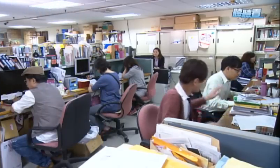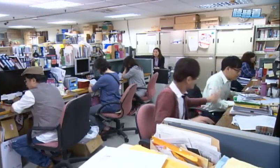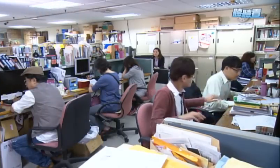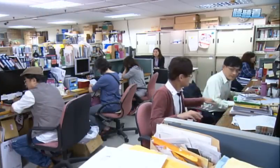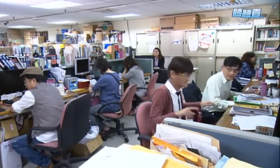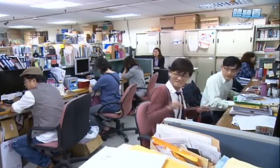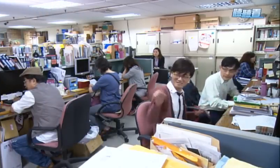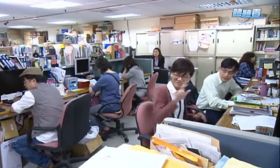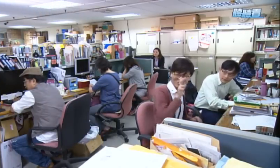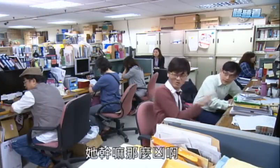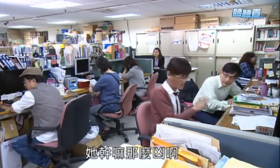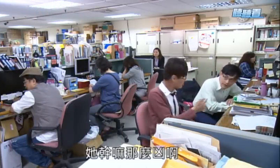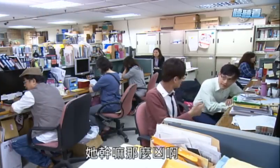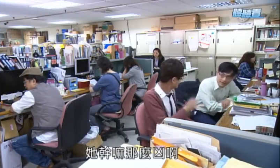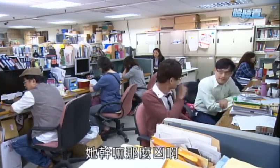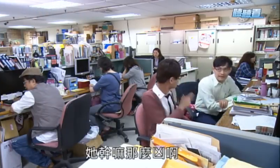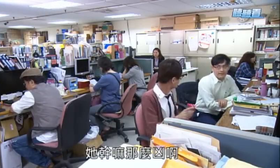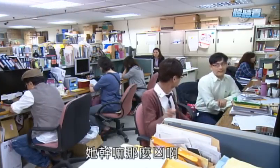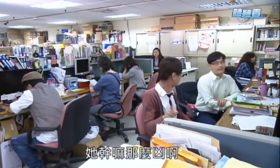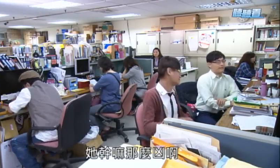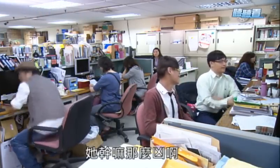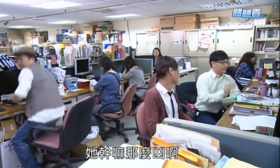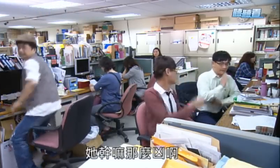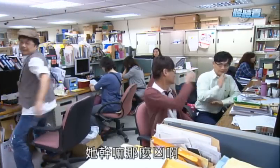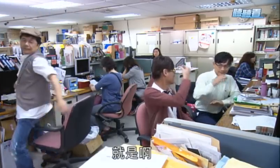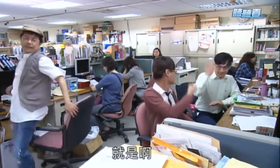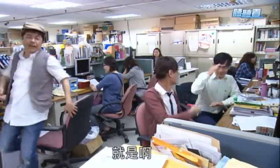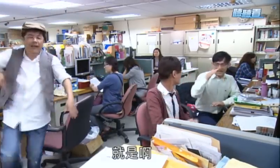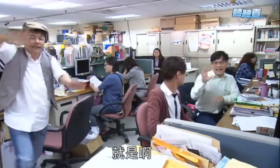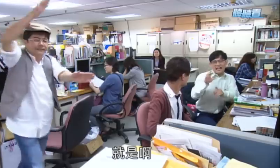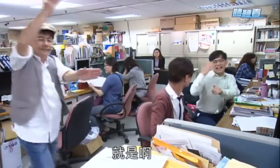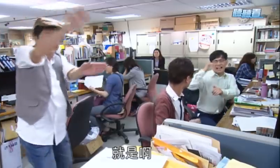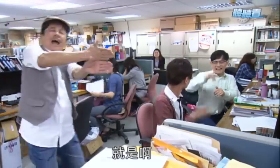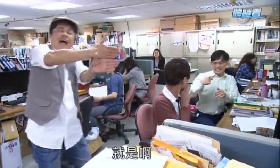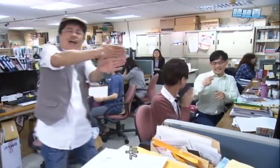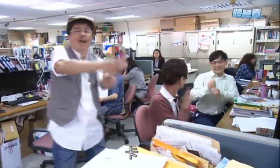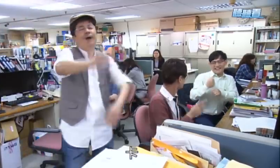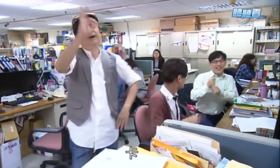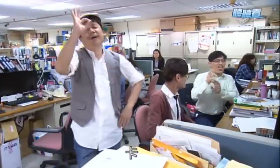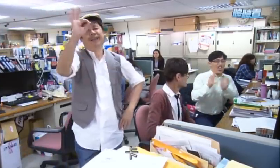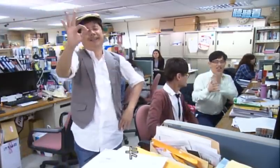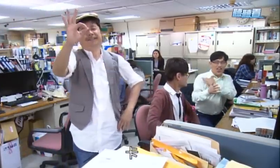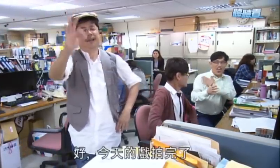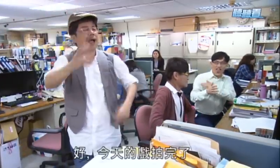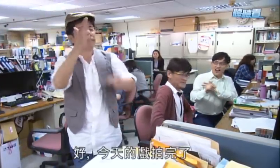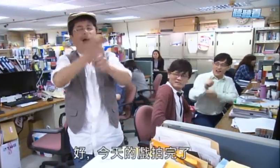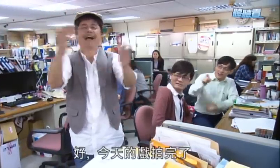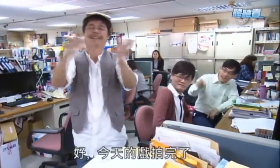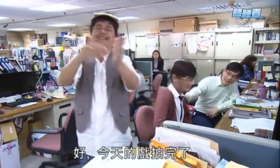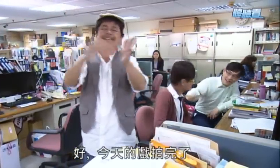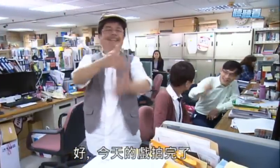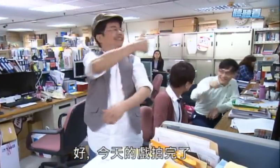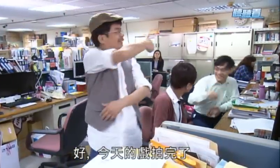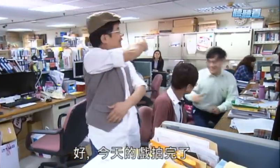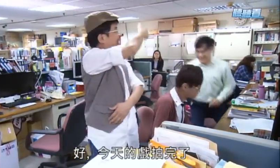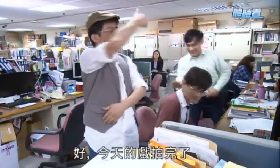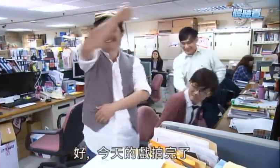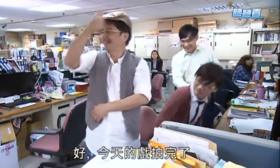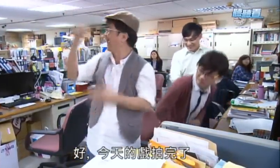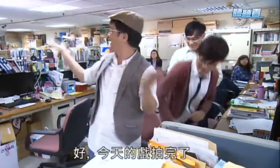哎呀，他干嘛那么凶啊？就是啊，他好，今天的戏拍完了。哎，